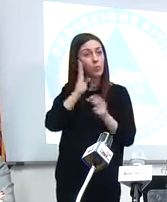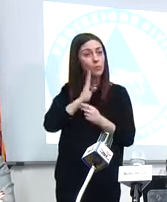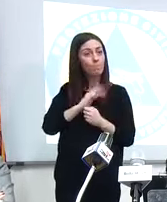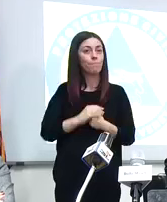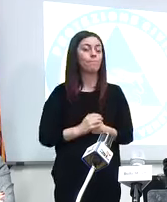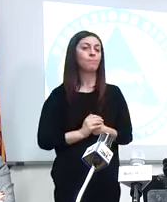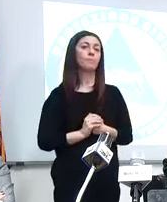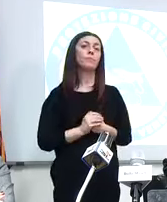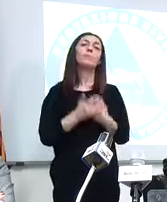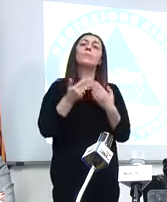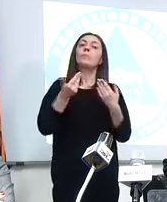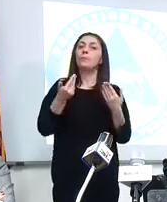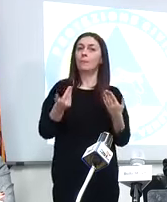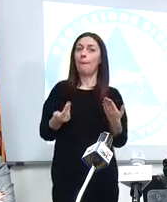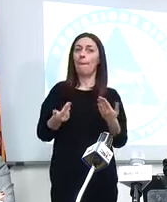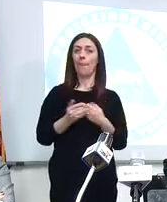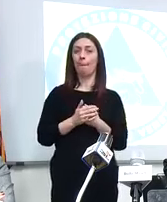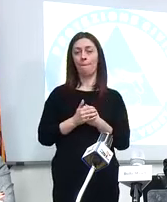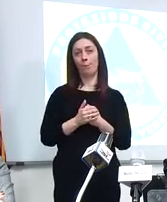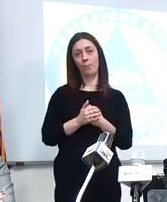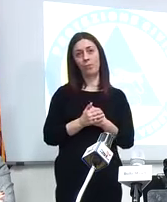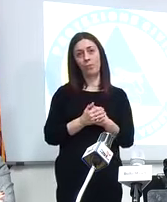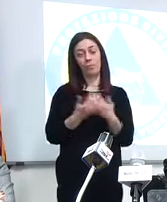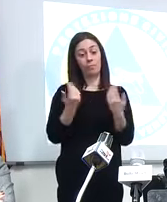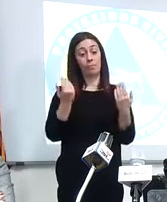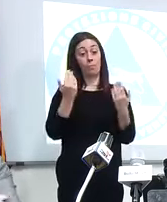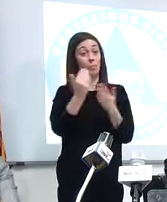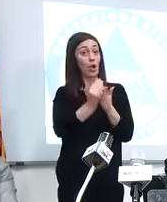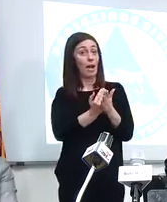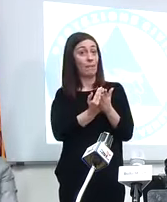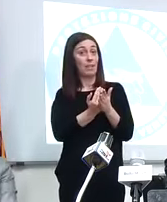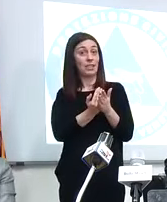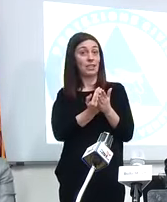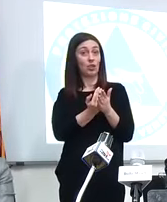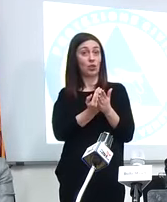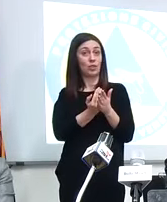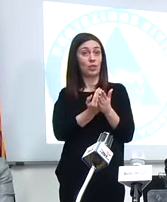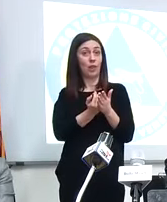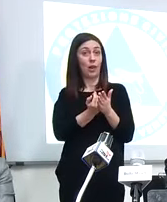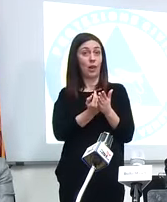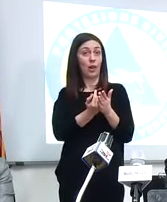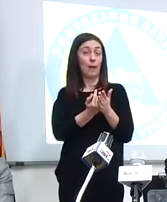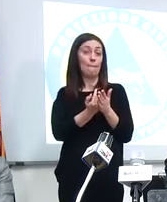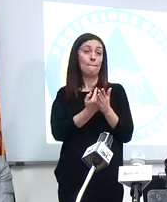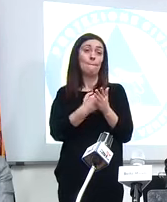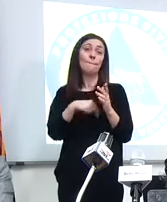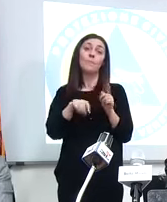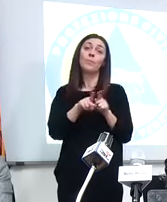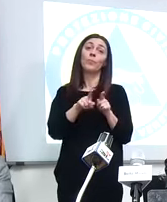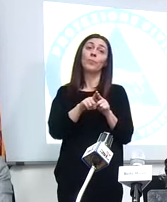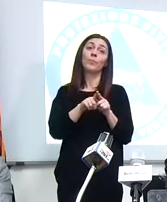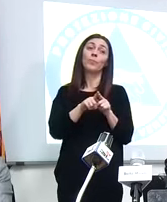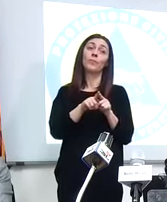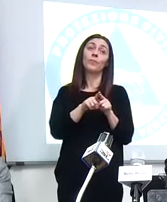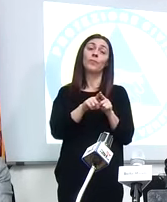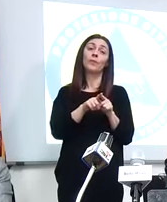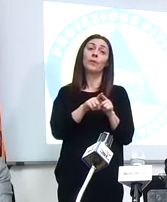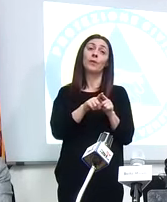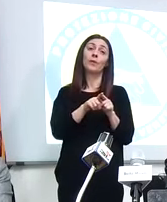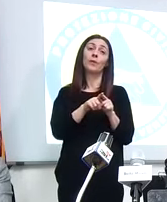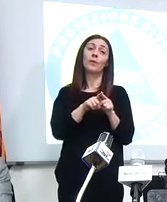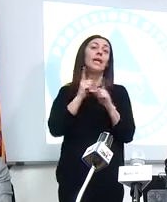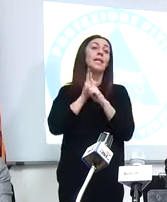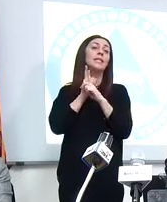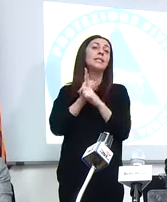Allora, abbiamo detto che questa è una programmazione legata a quello che ci è stato finora, insomma, assicurato che